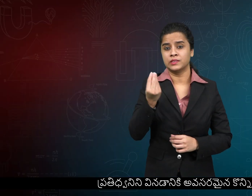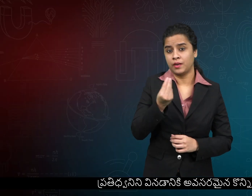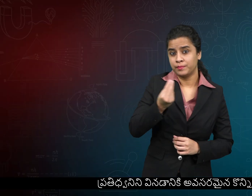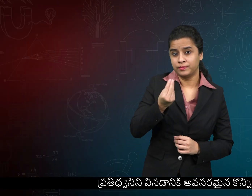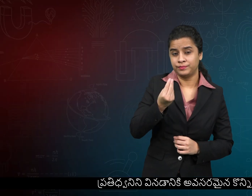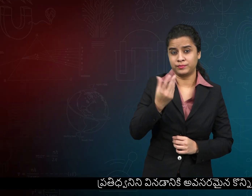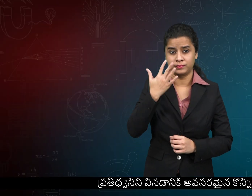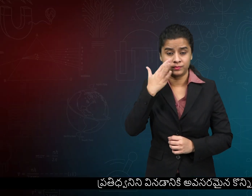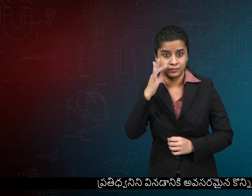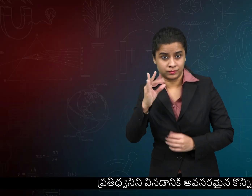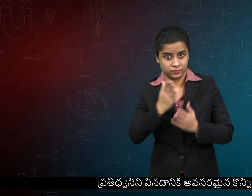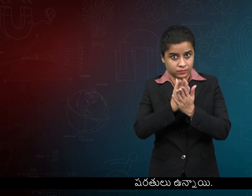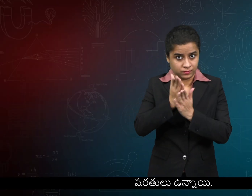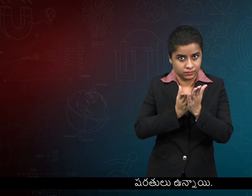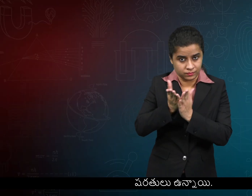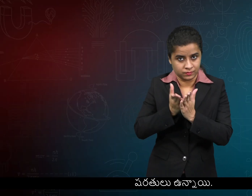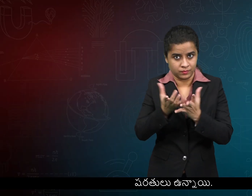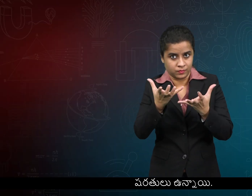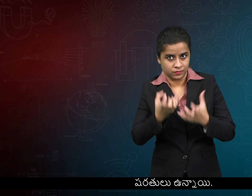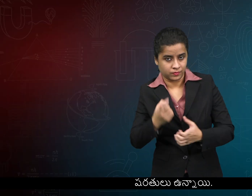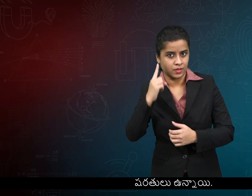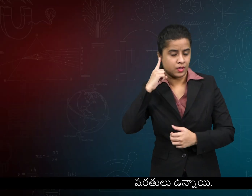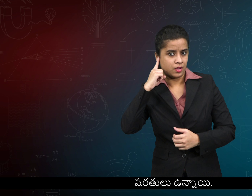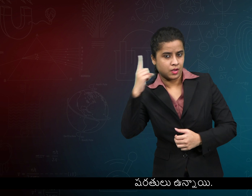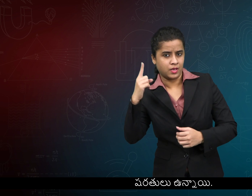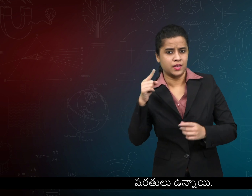ప్రతిధ్వనిని వినడానికి అవసరమైన కొన్ని షరతులు ఉన్నాయి.